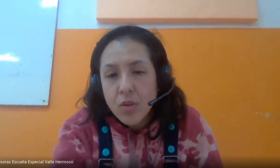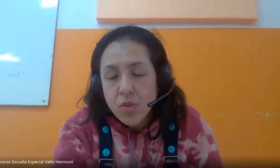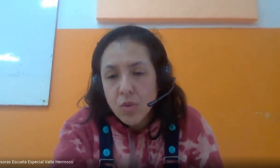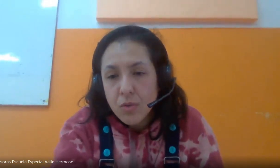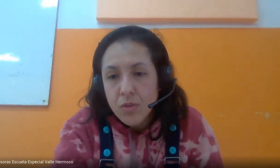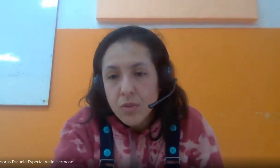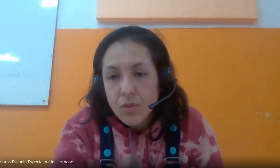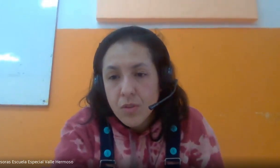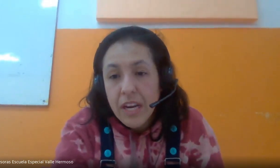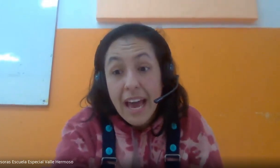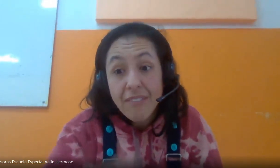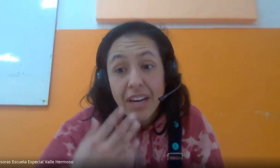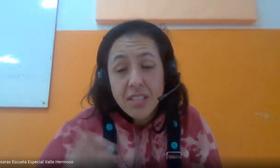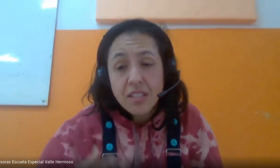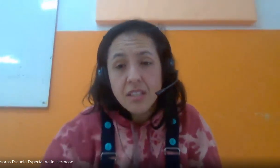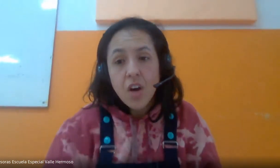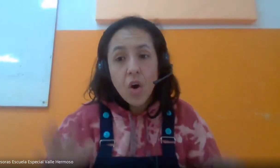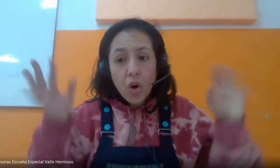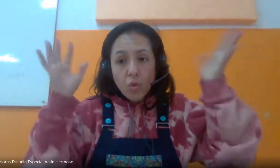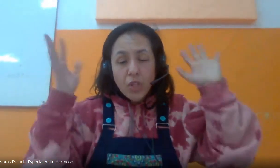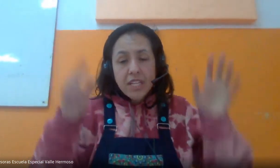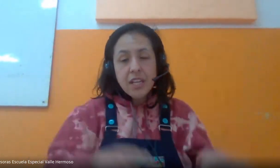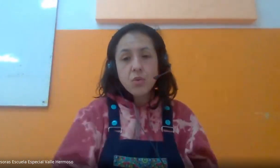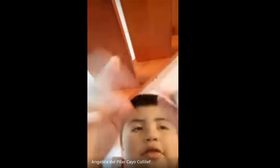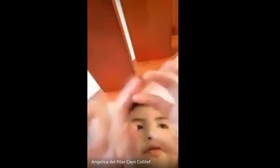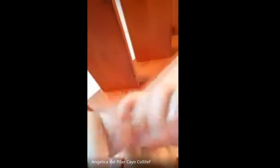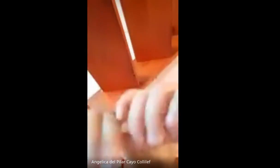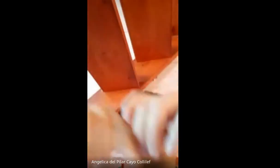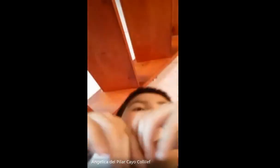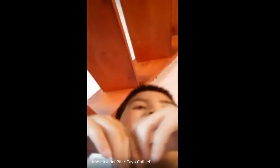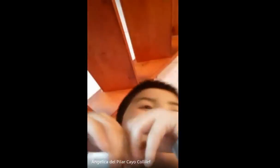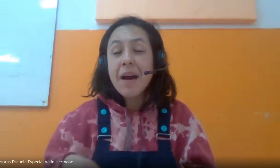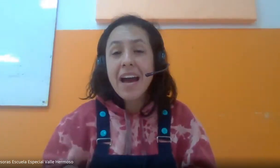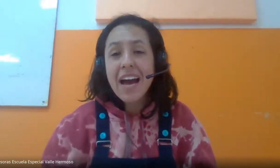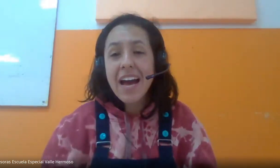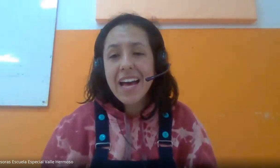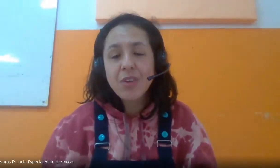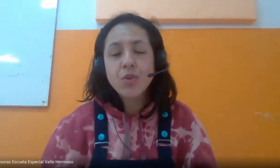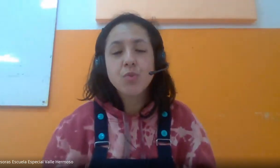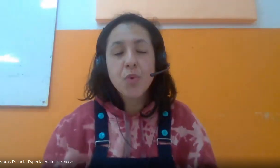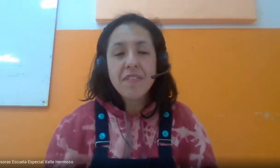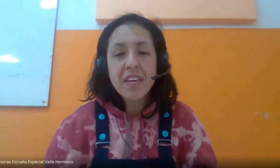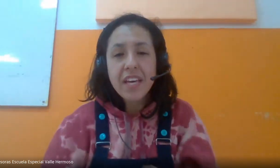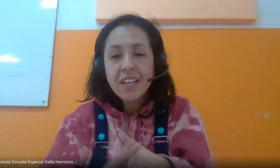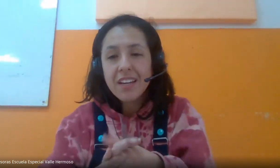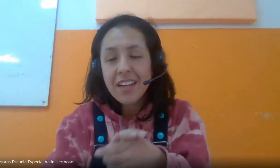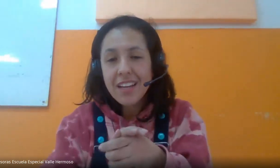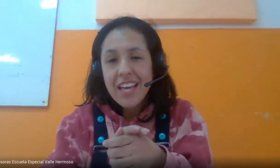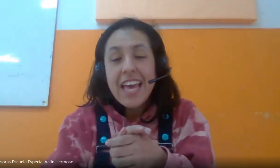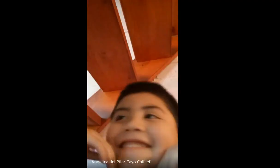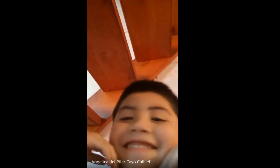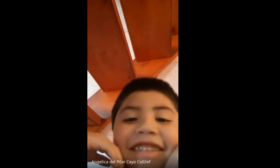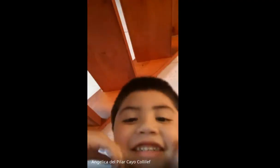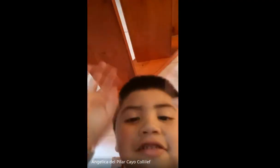Alonso? ¿Le hablas o utilizas tus manos? Con las manos, muy bien. Entonces, con